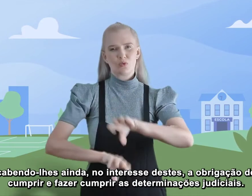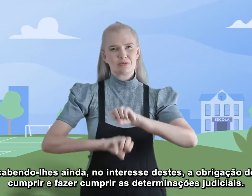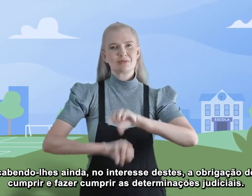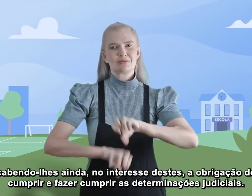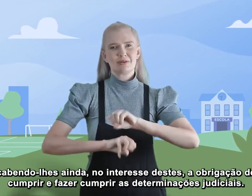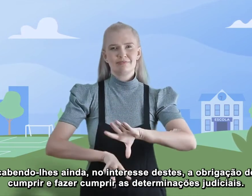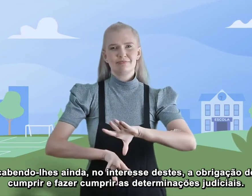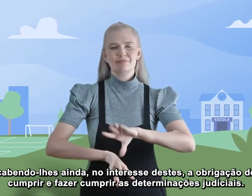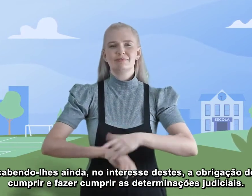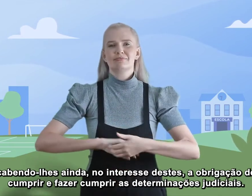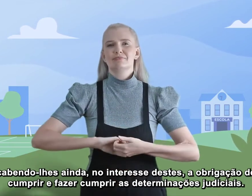judiciais.